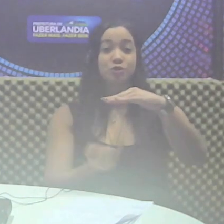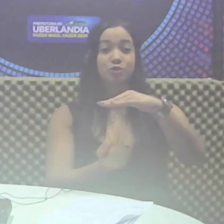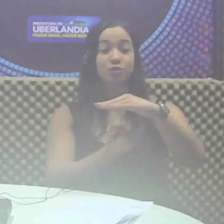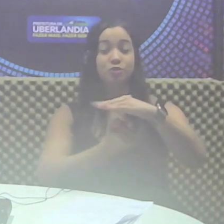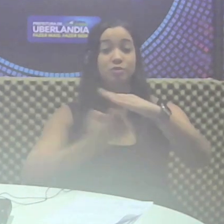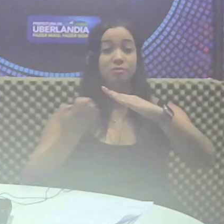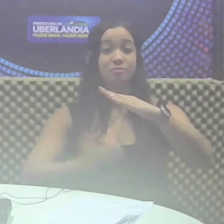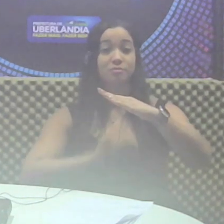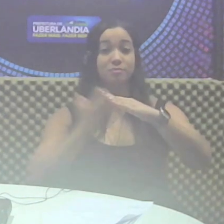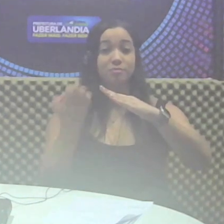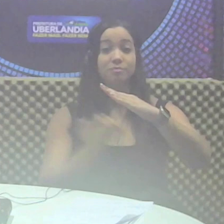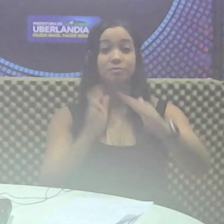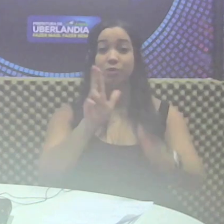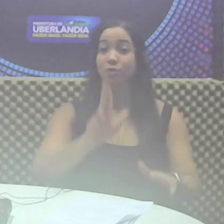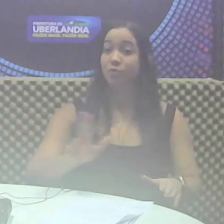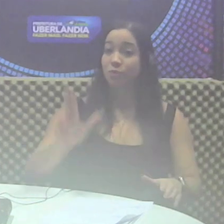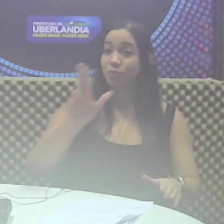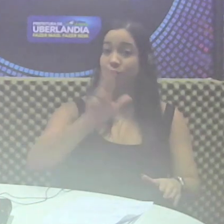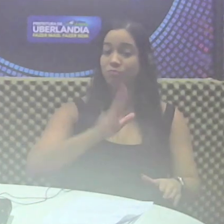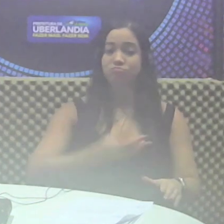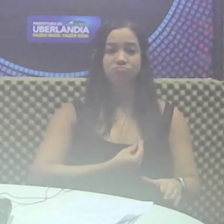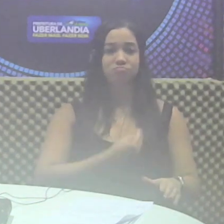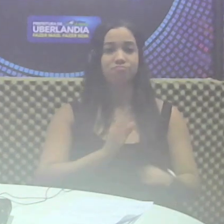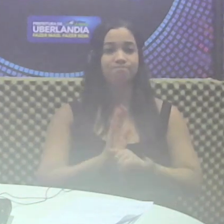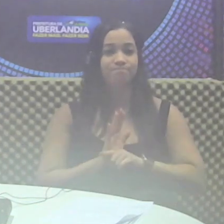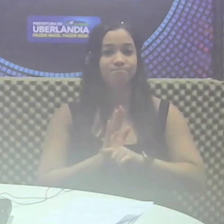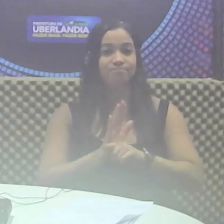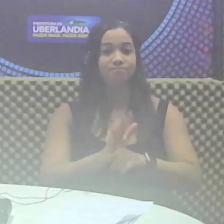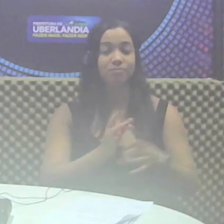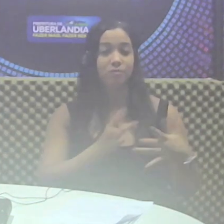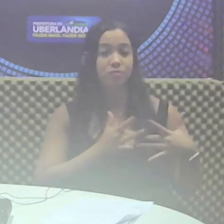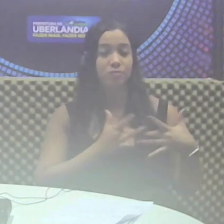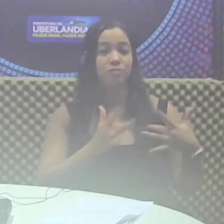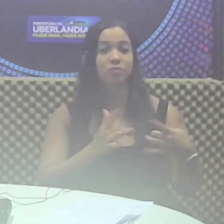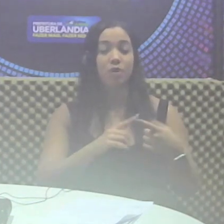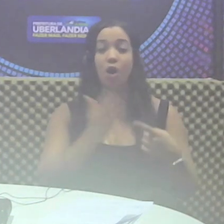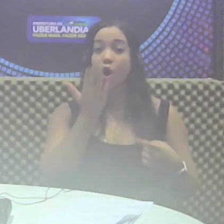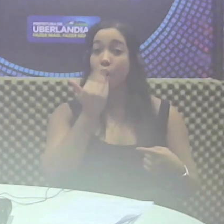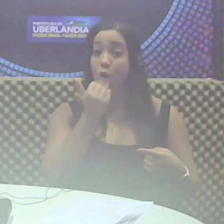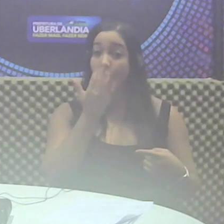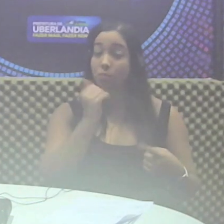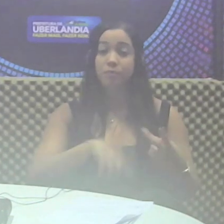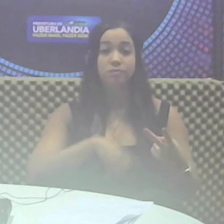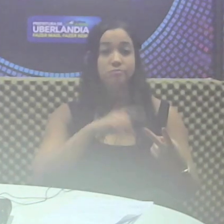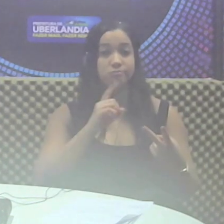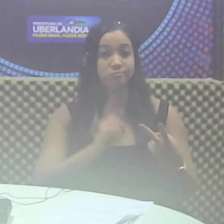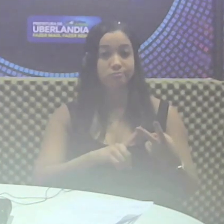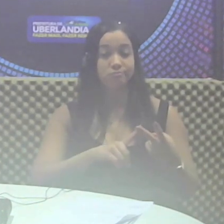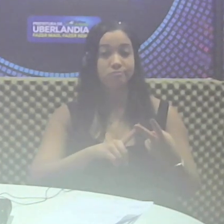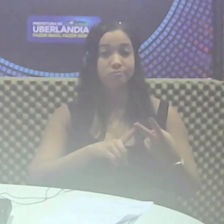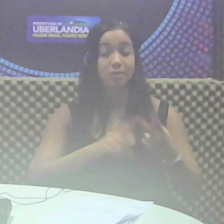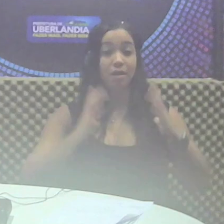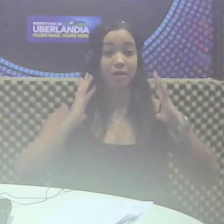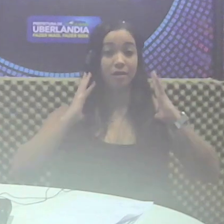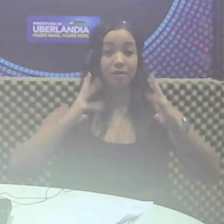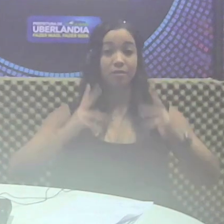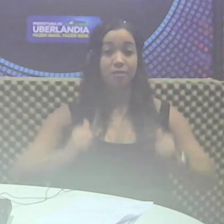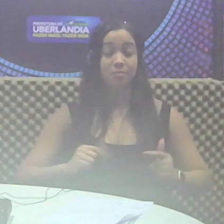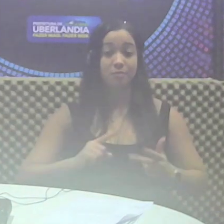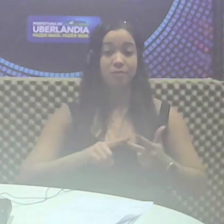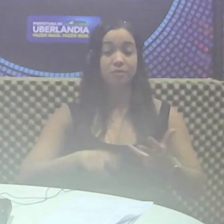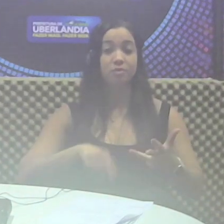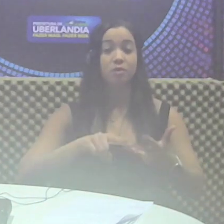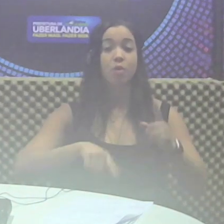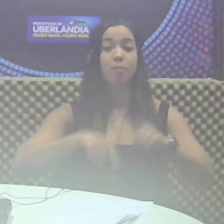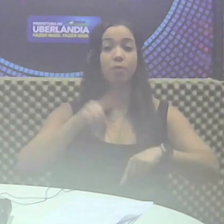de Uberlândia podem participar doando itens como alimentos não perecíveis, materiais de limpeza, produtos